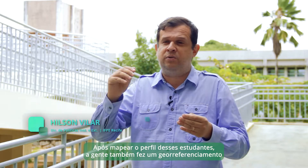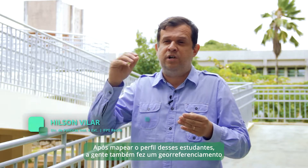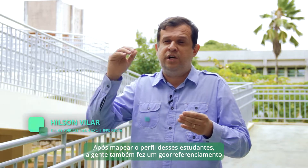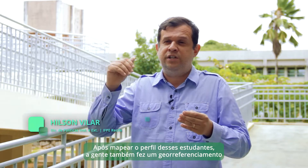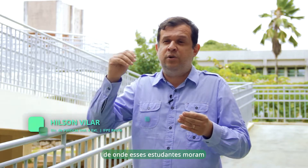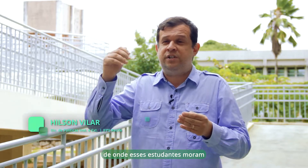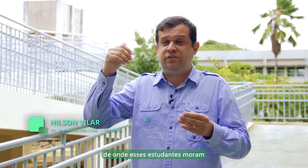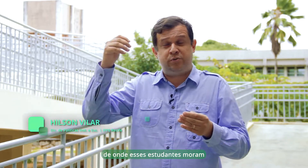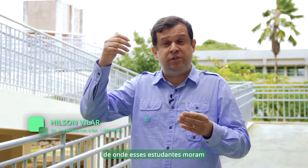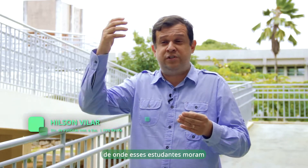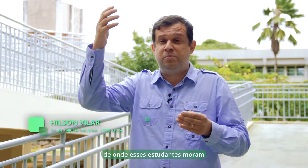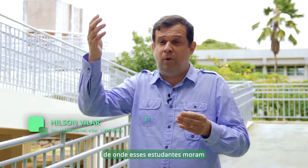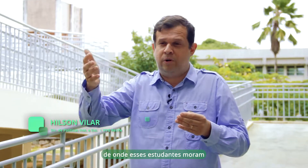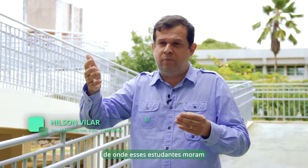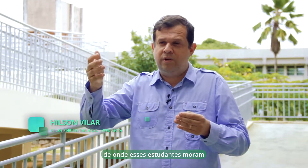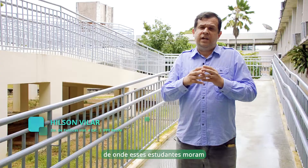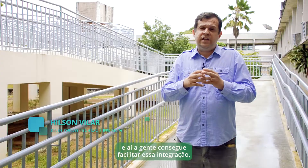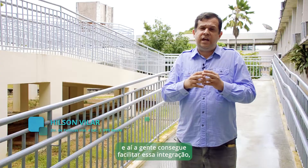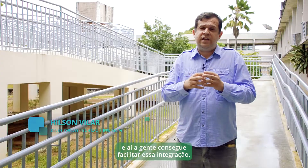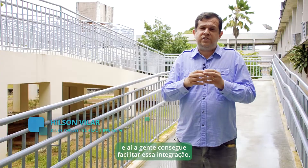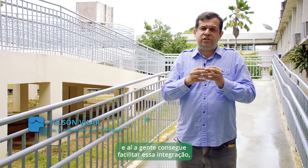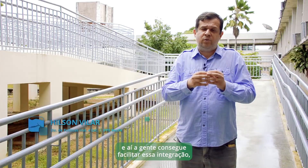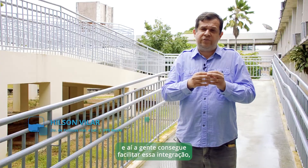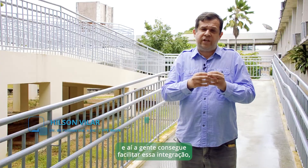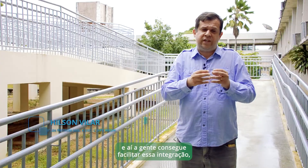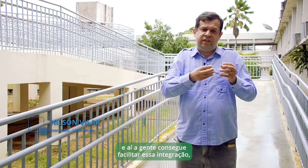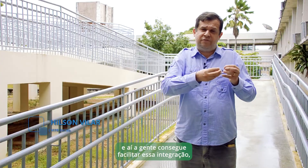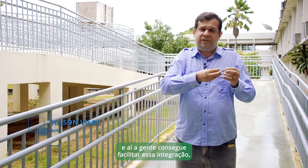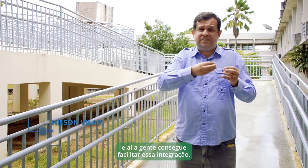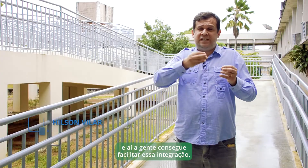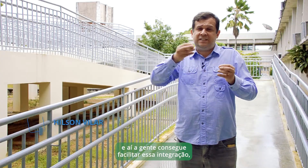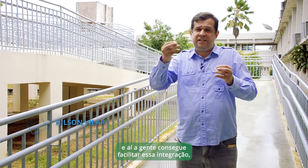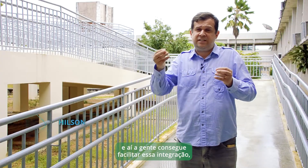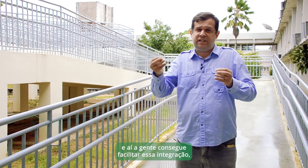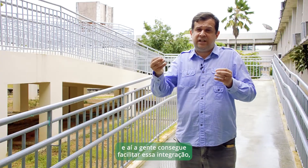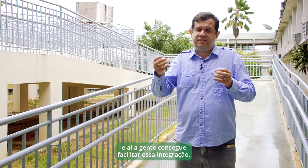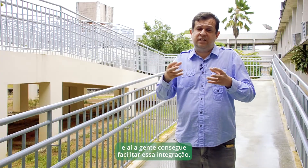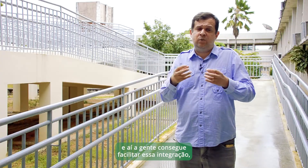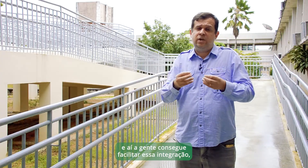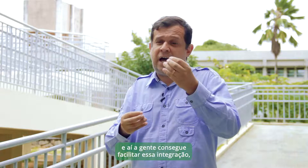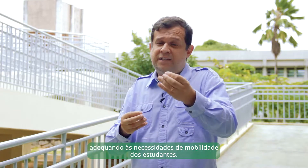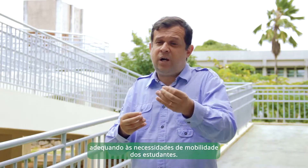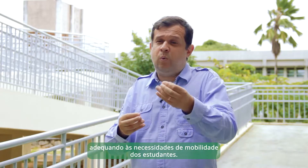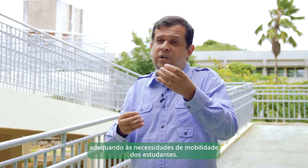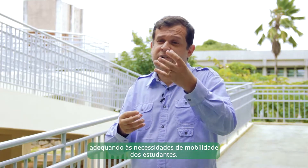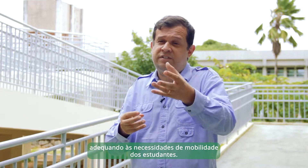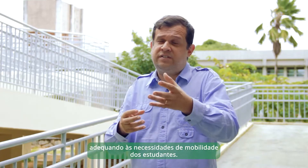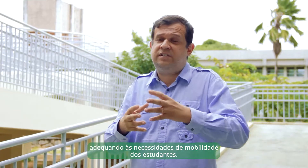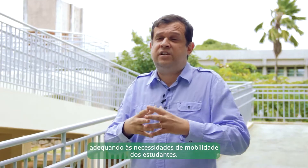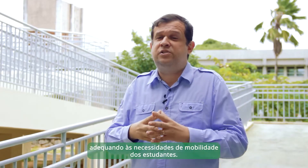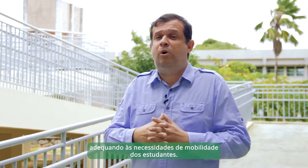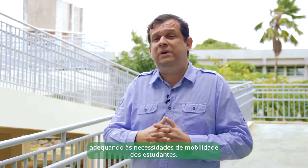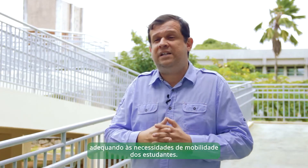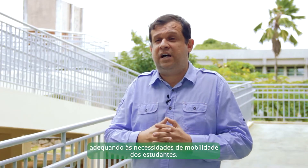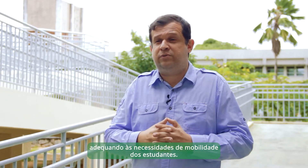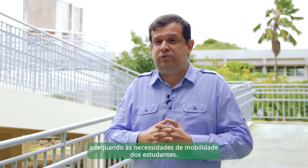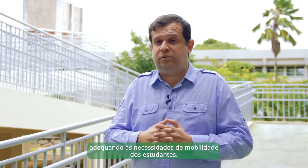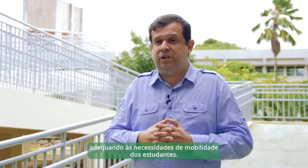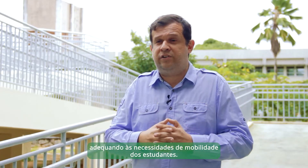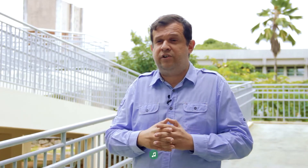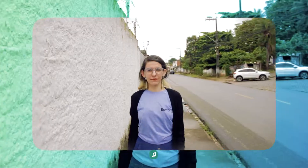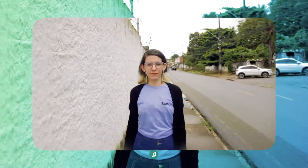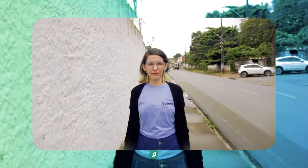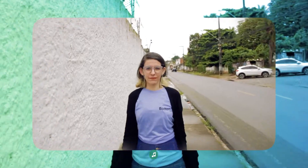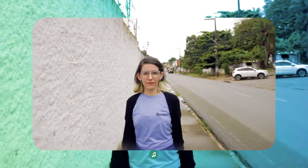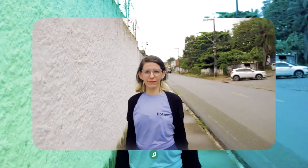georreferenciamento de onde os estudantes demoram E aí a gente consegue facilitar essa integração adequando às necessidades de mobilidade